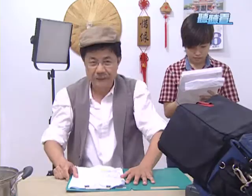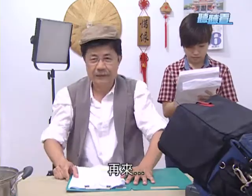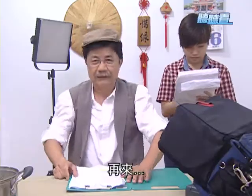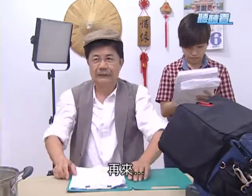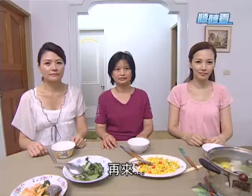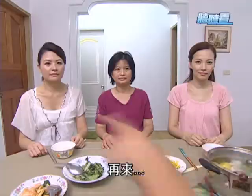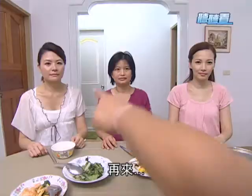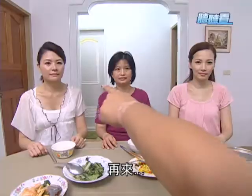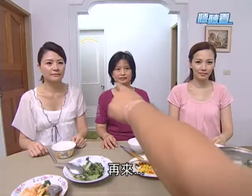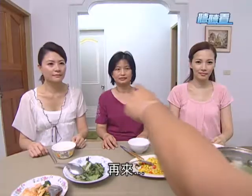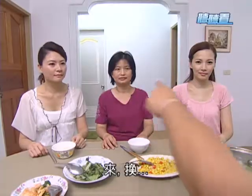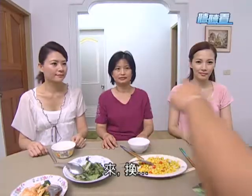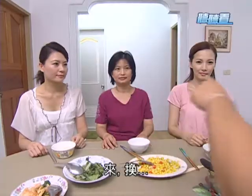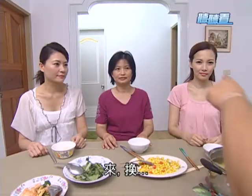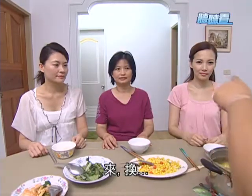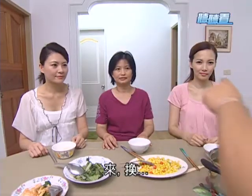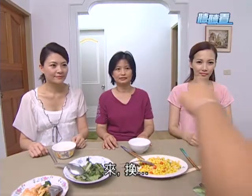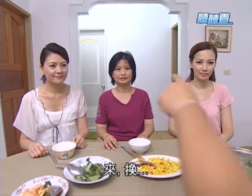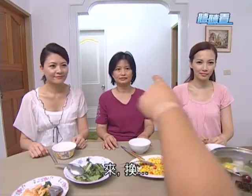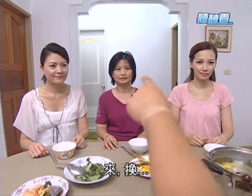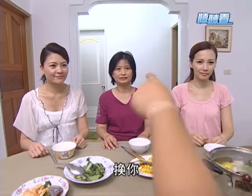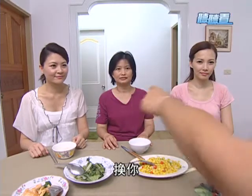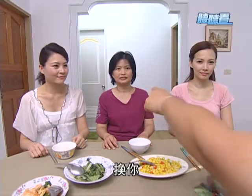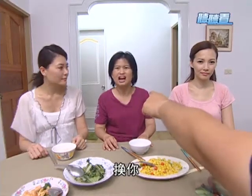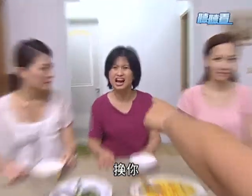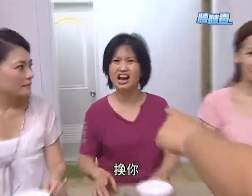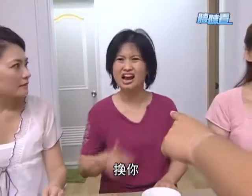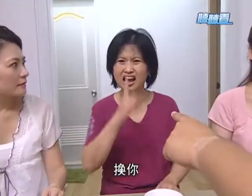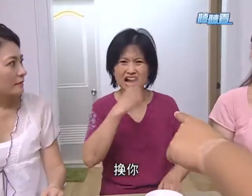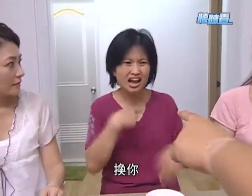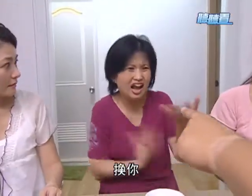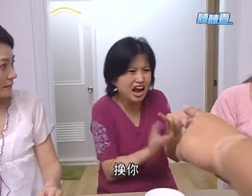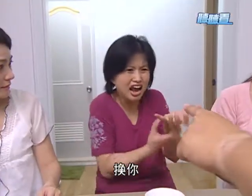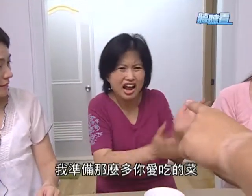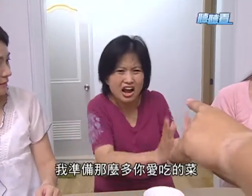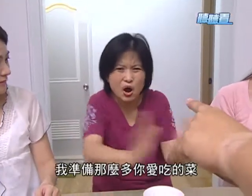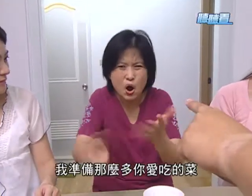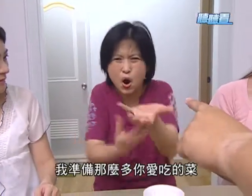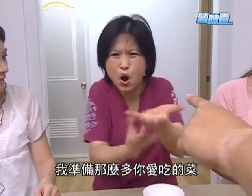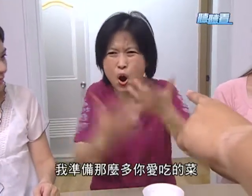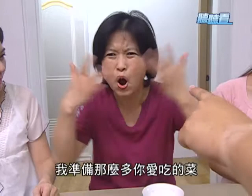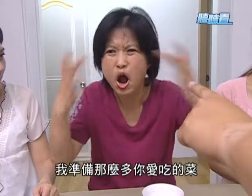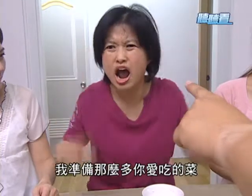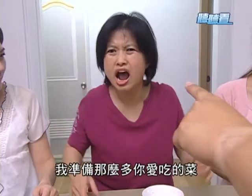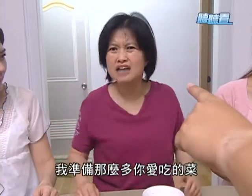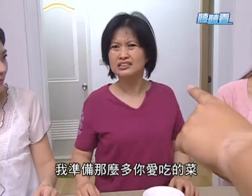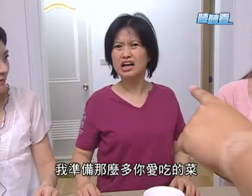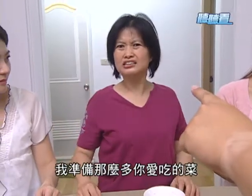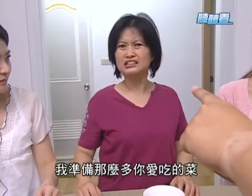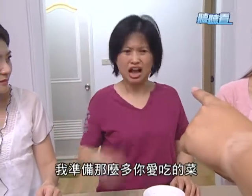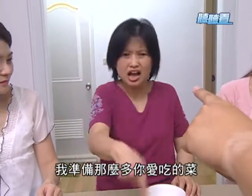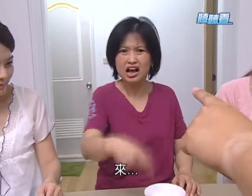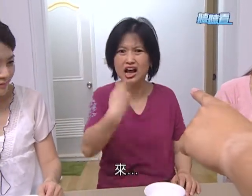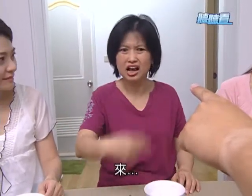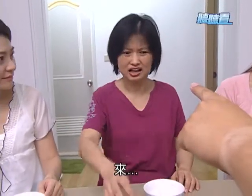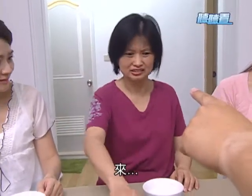再来，啊，来换你。啊， 我准备那么多你爱吃的菜哈。啊来来来，